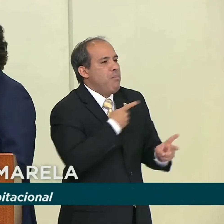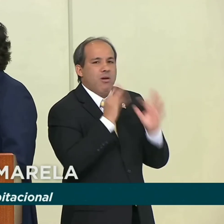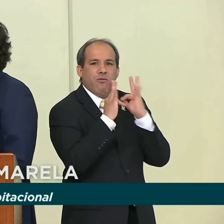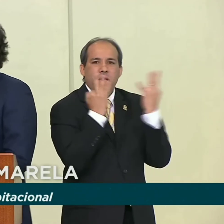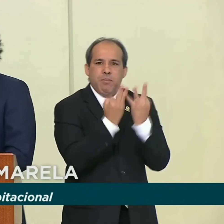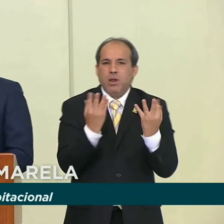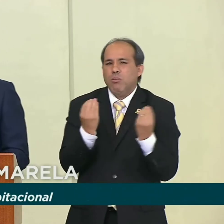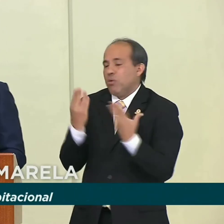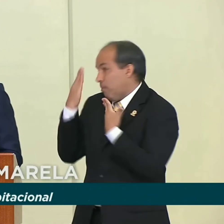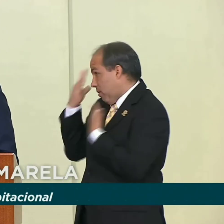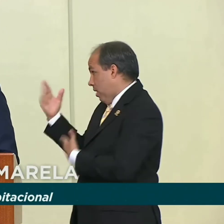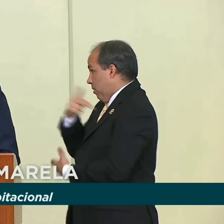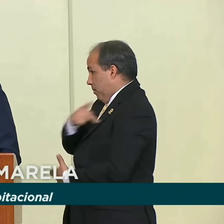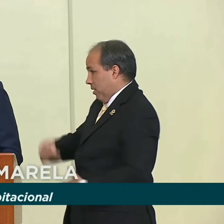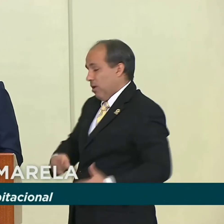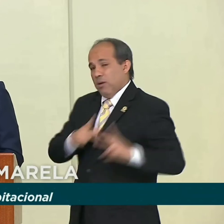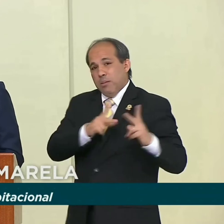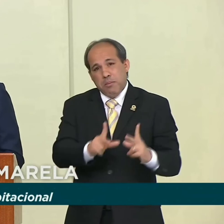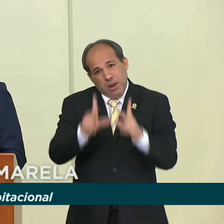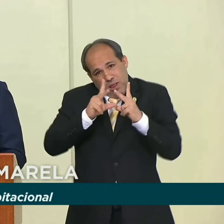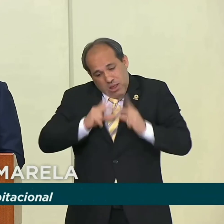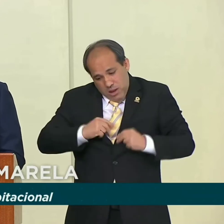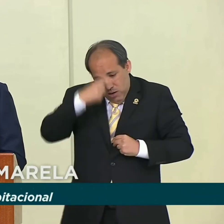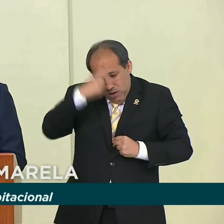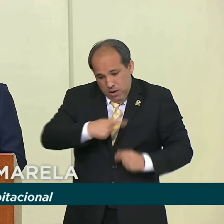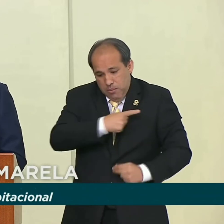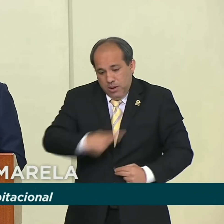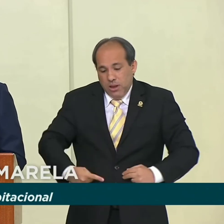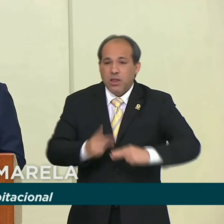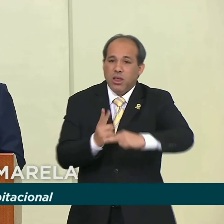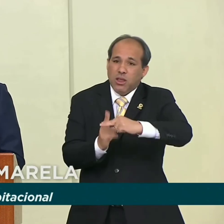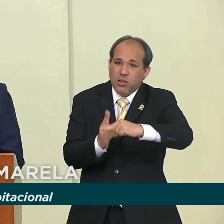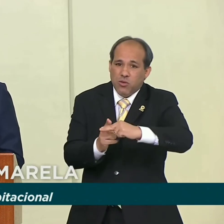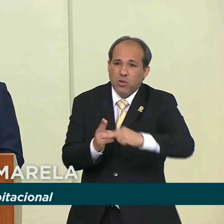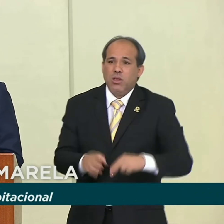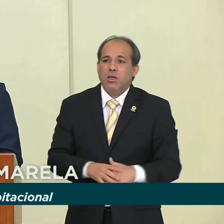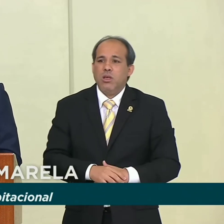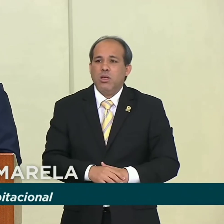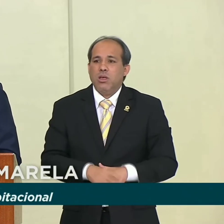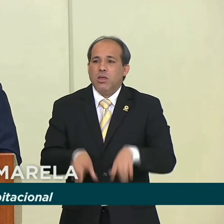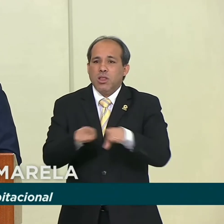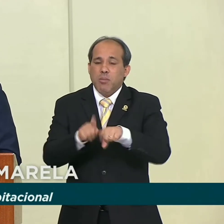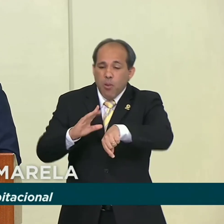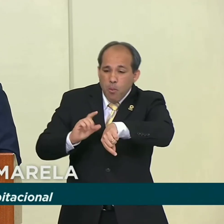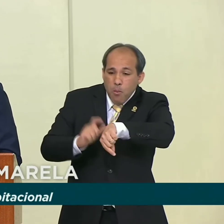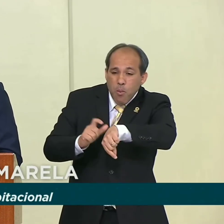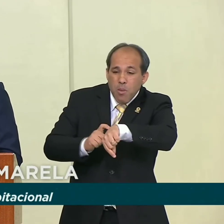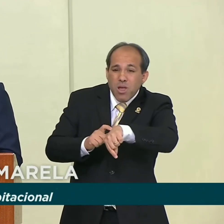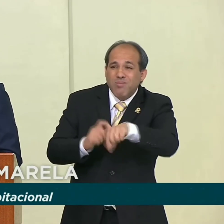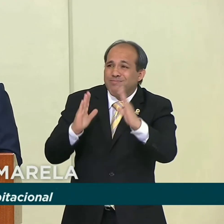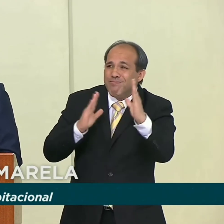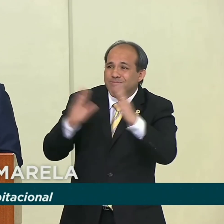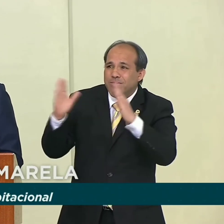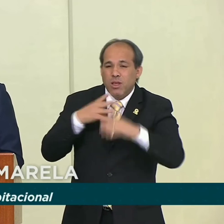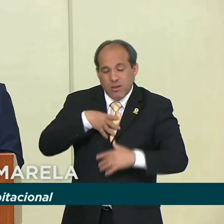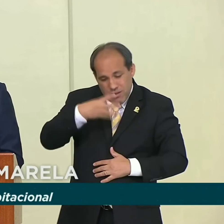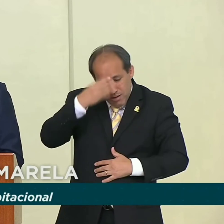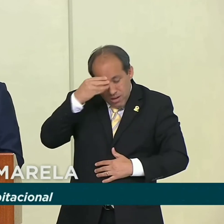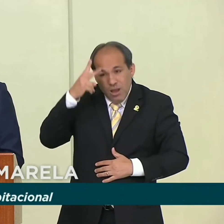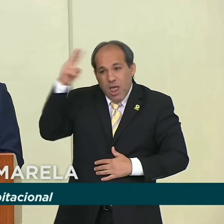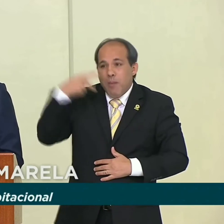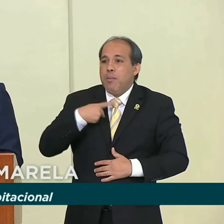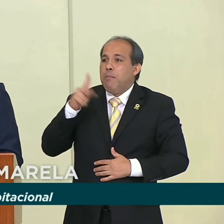agradecer o presidente por esse presente que apodrecer o presidente da Caixa Econômica Federal e um momento como esse eu